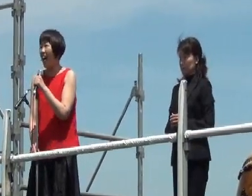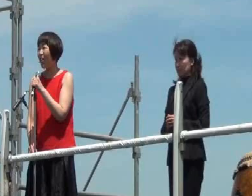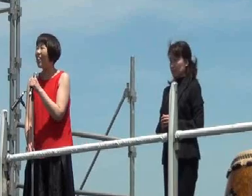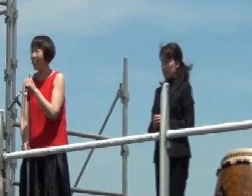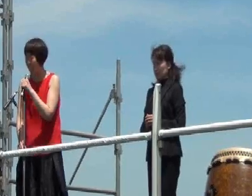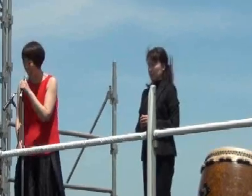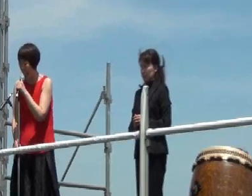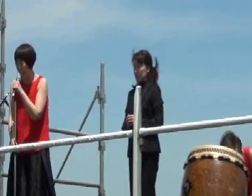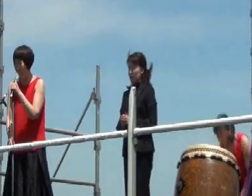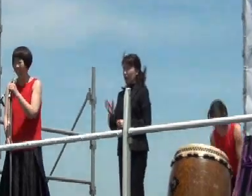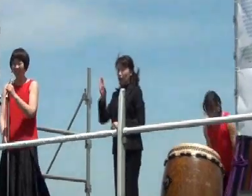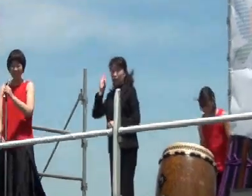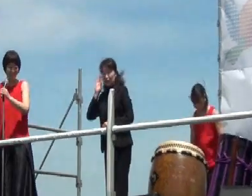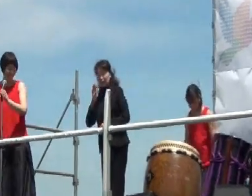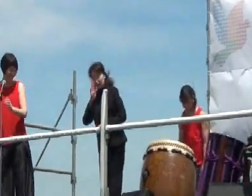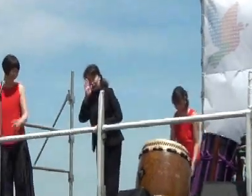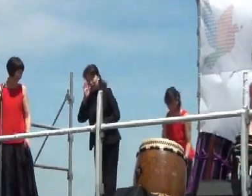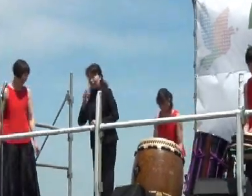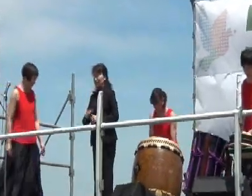ではお聴きください。